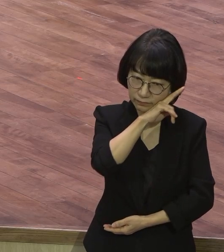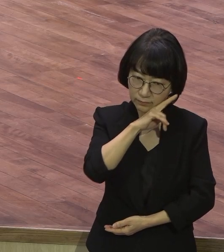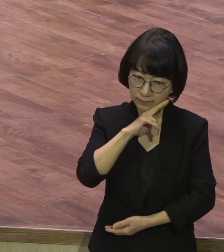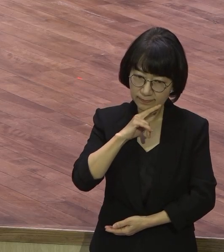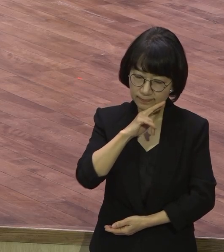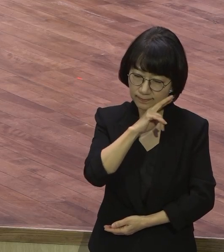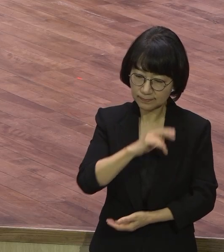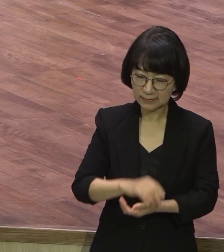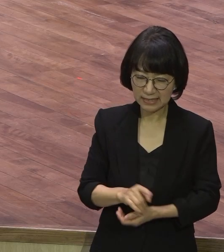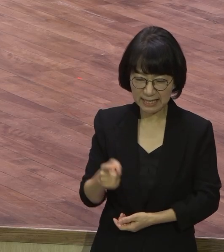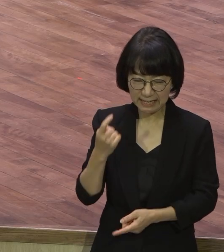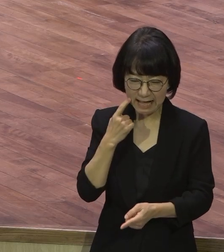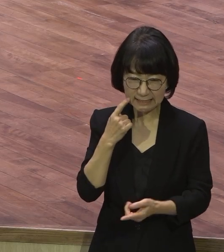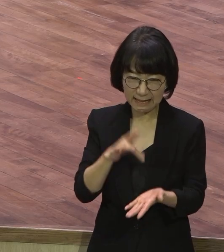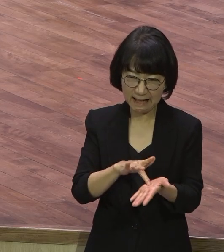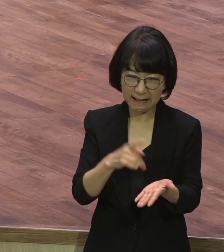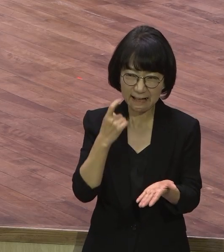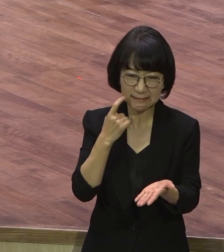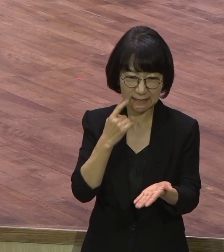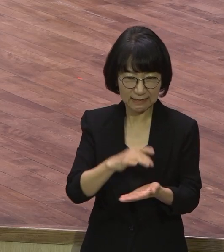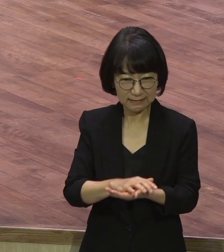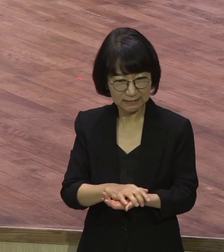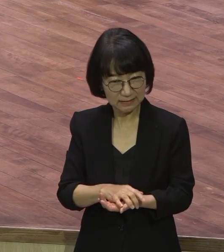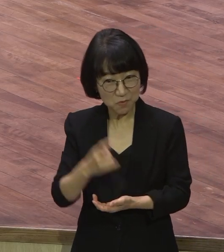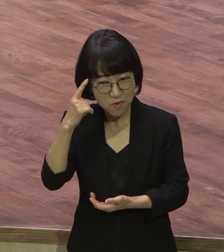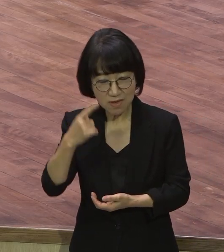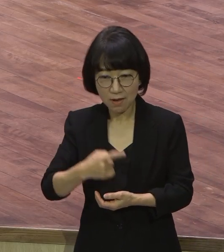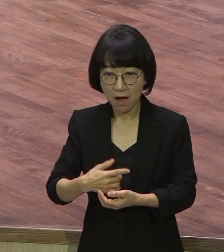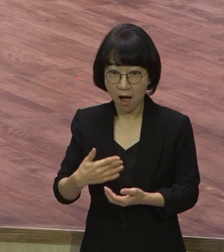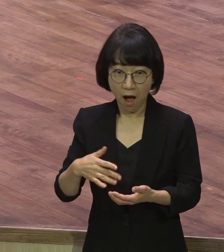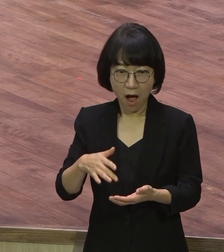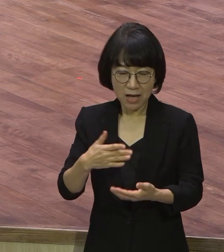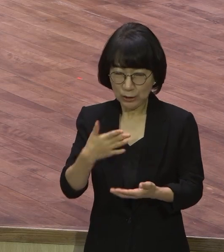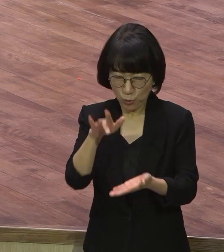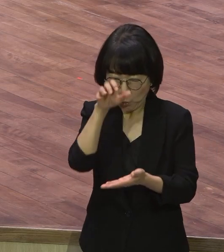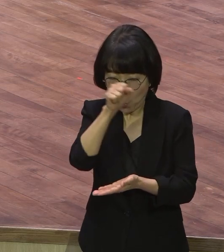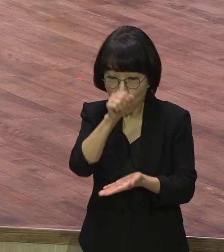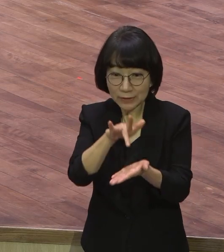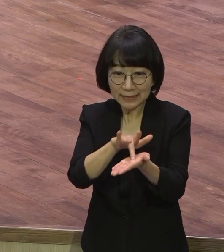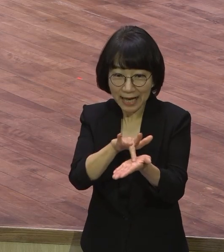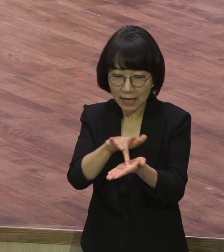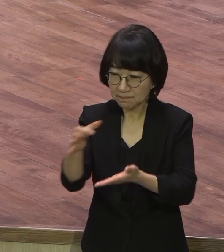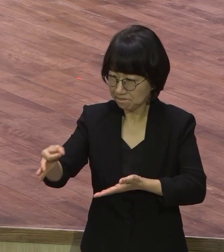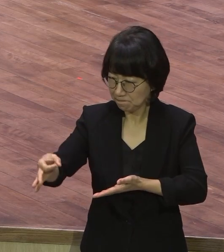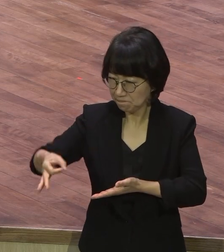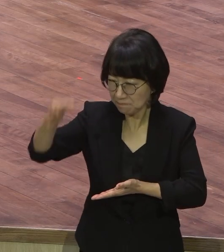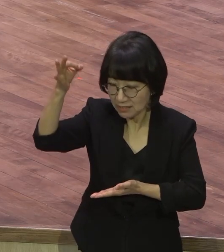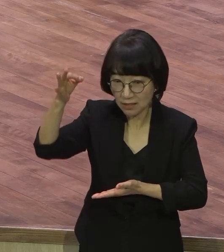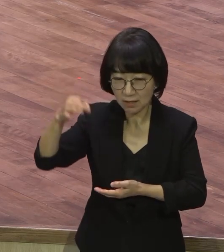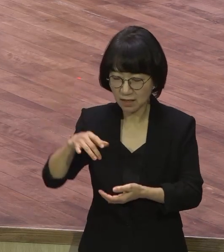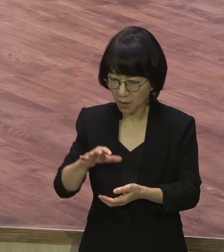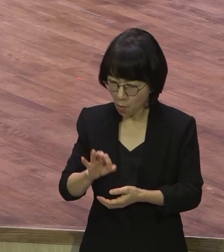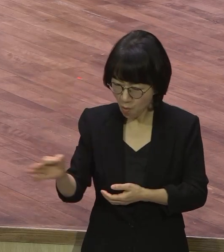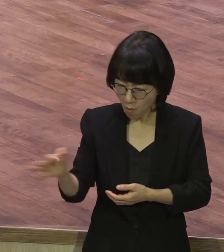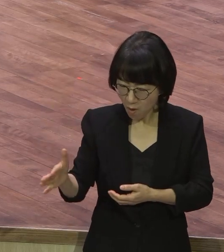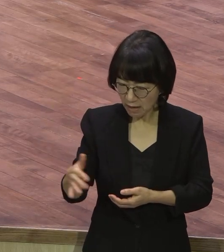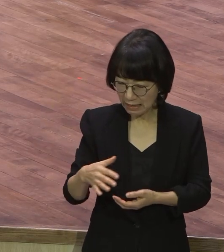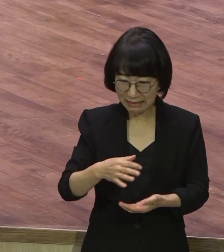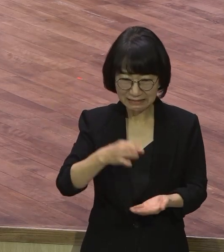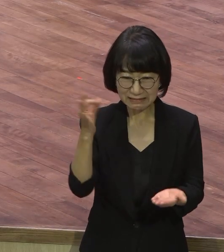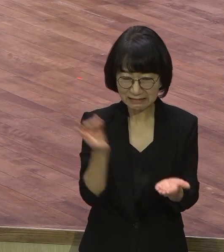이거 가짜다 이거 어떻게 이 낫는 게 이 공짜로 그냥 이건 효과 없다. 버릴 뿐고요. 그러니까